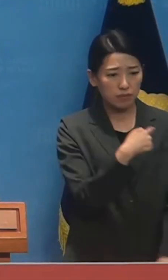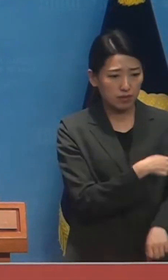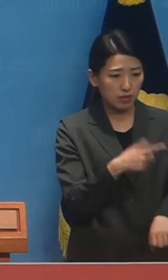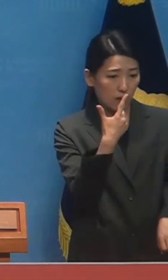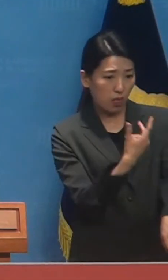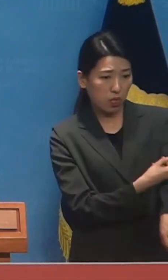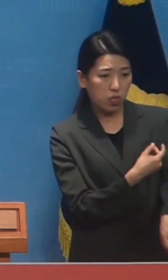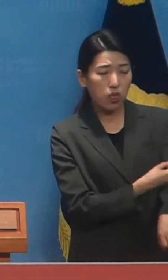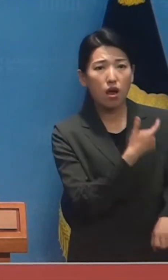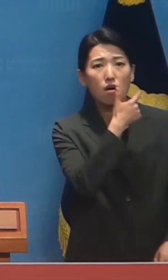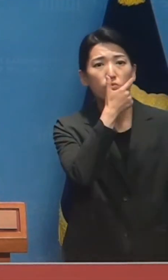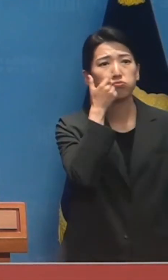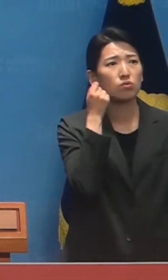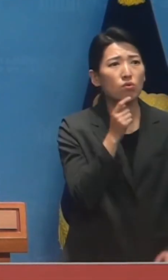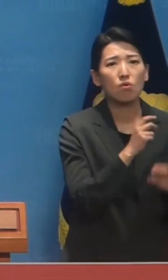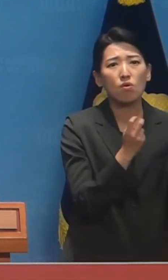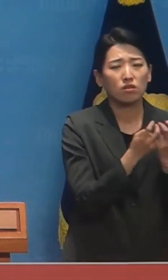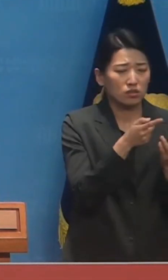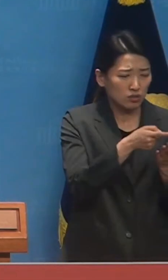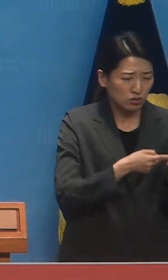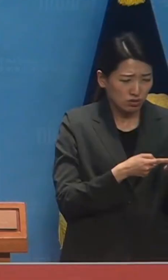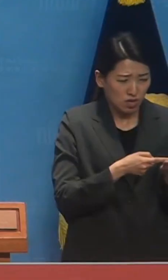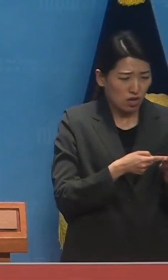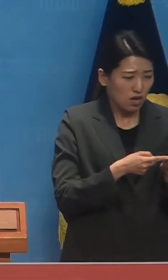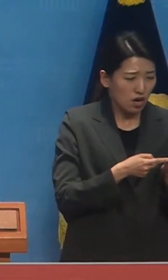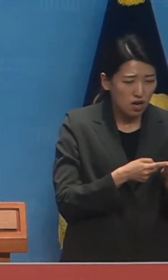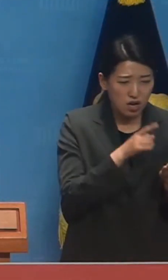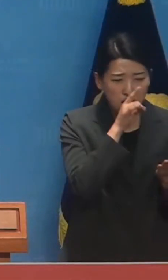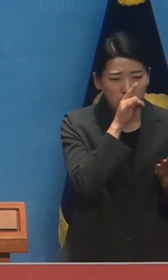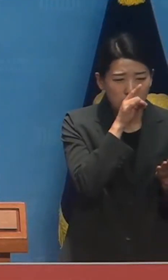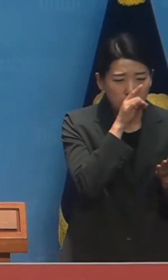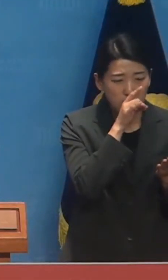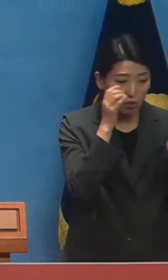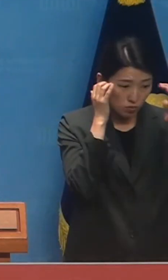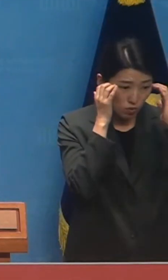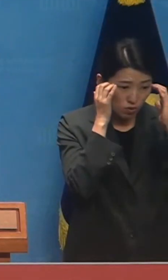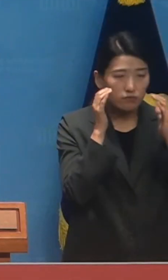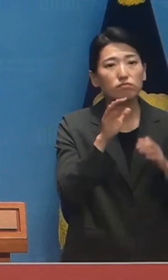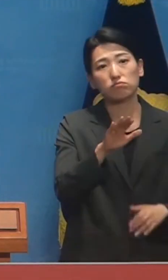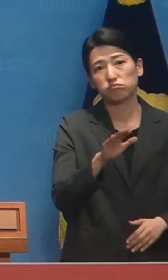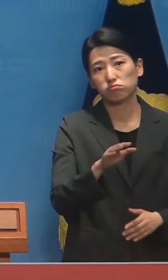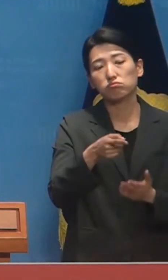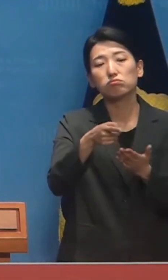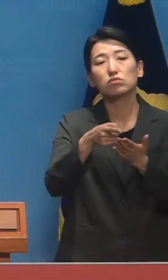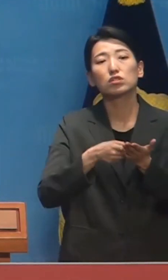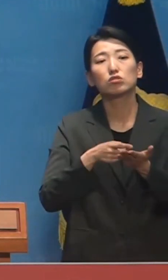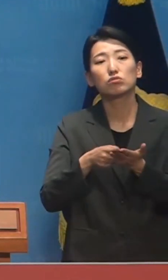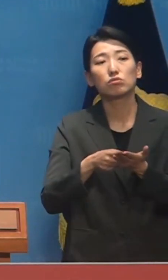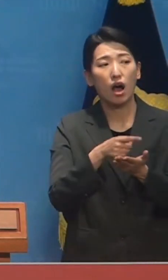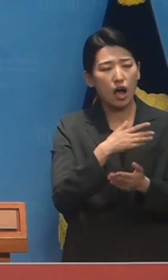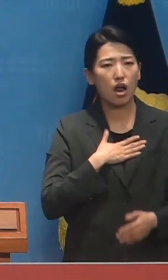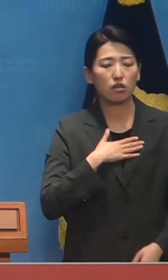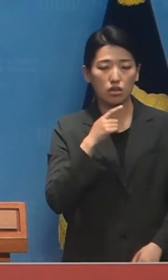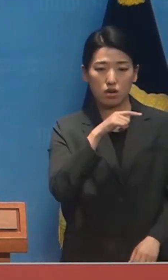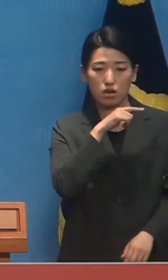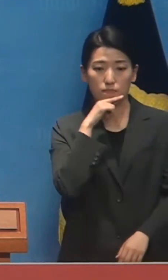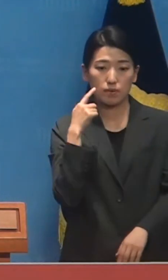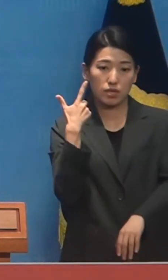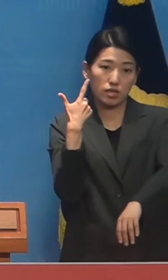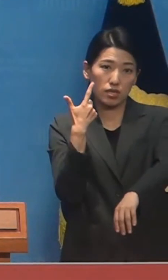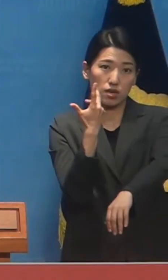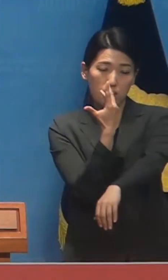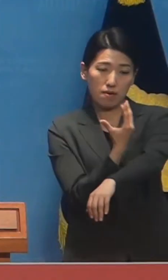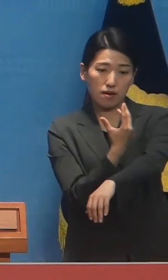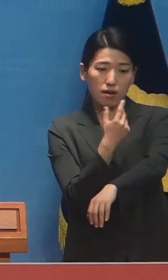수술하다가 피 공급이 안 돼요. 고통 겪는 사람들이 많더라고요. 이 헌혈하는 숫자도 한번 따져보세요. 이 기독교인들이 압도적으로